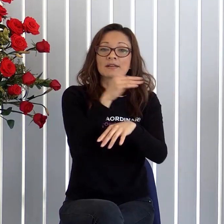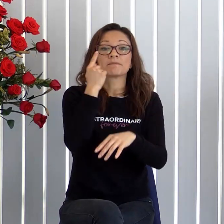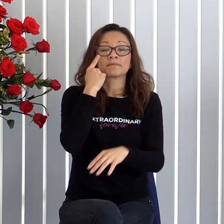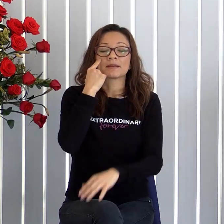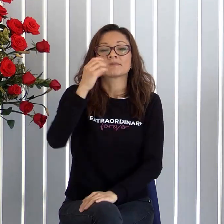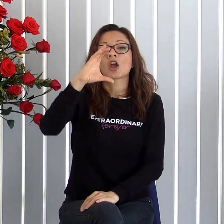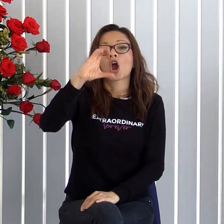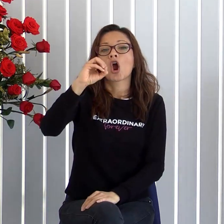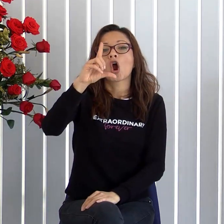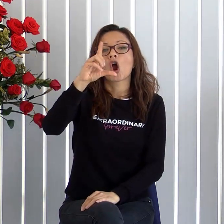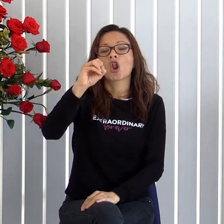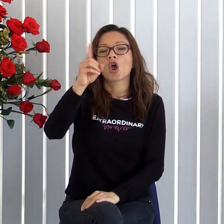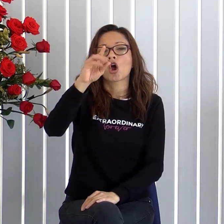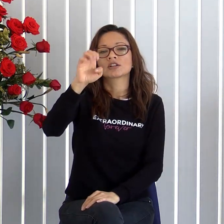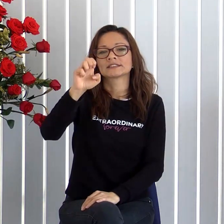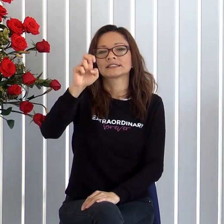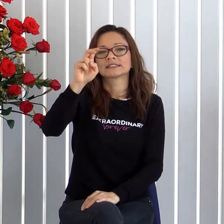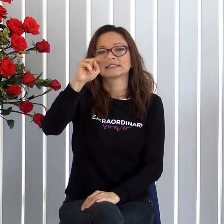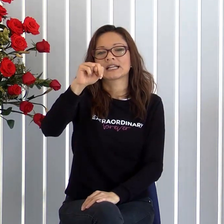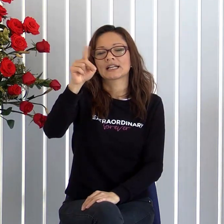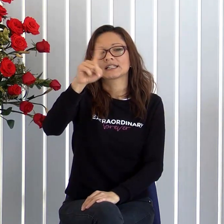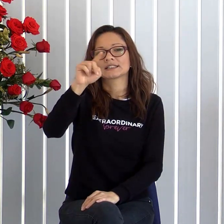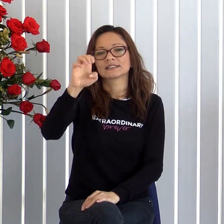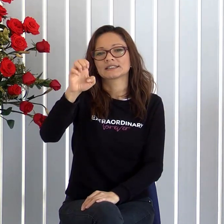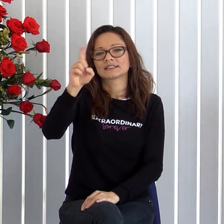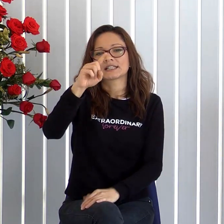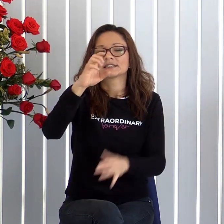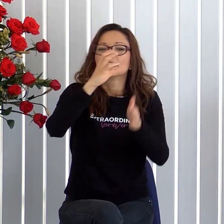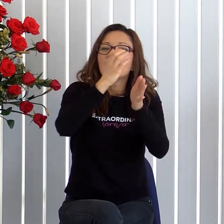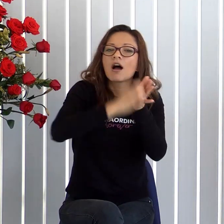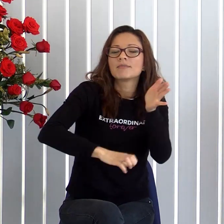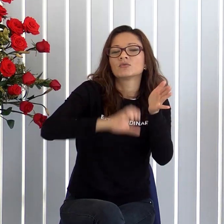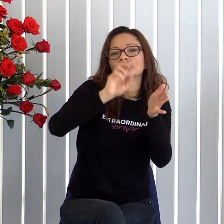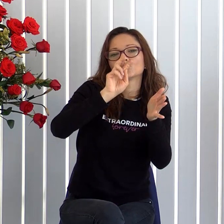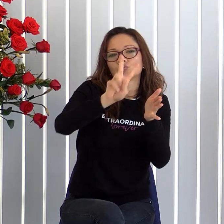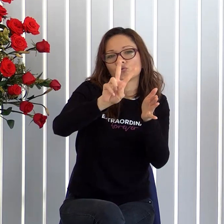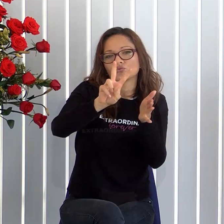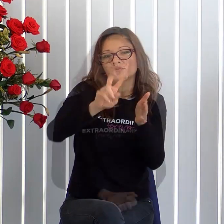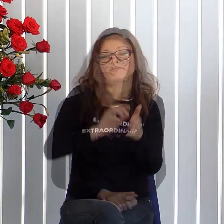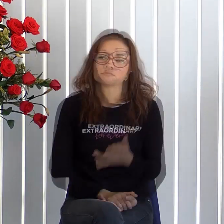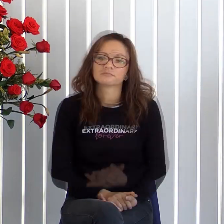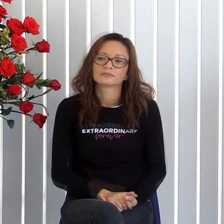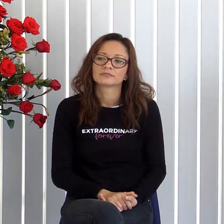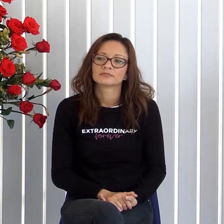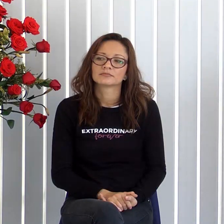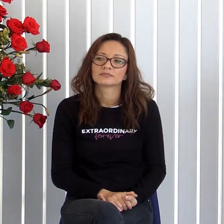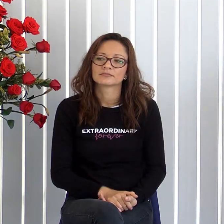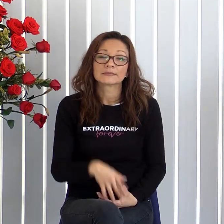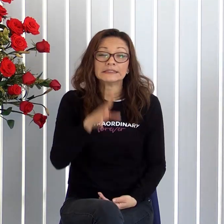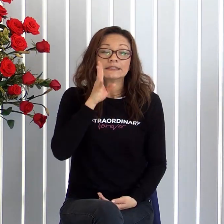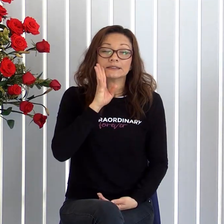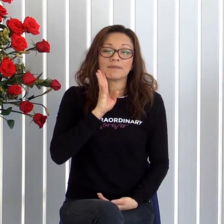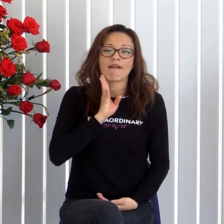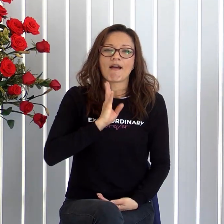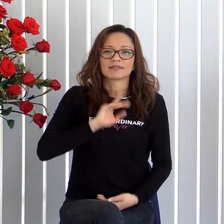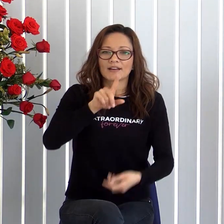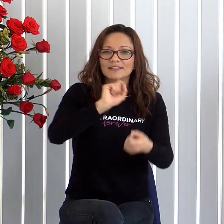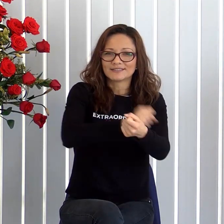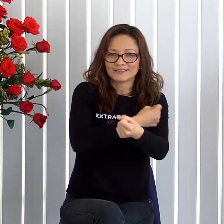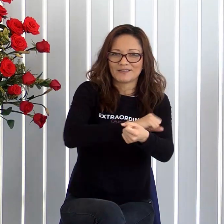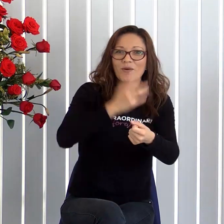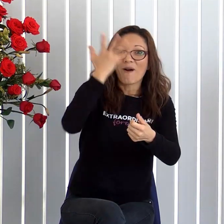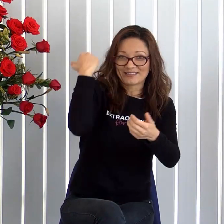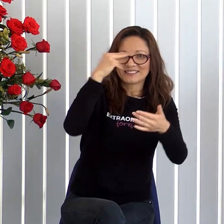Colosenses capítulo 2. Y me encanta el salmo que estábamos leyendo,